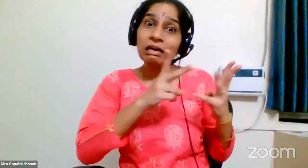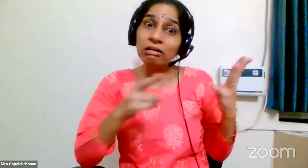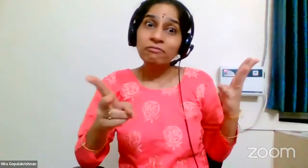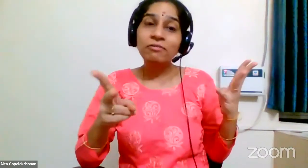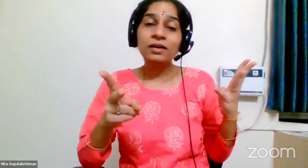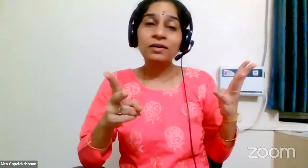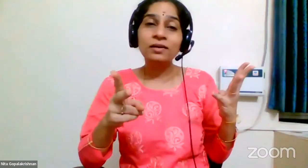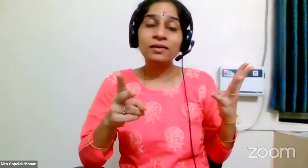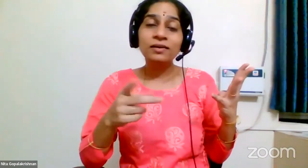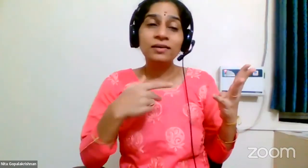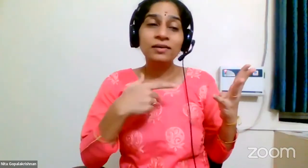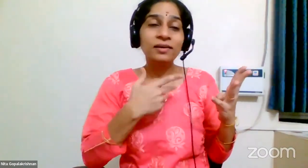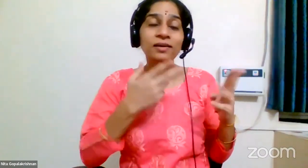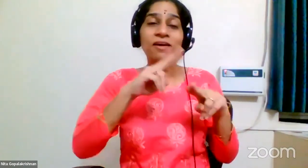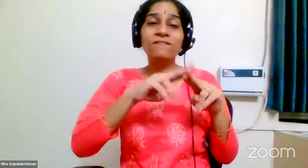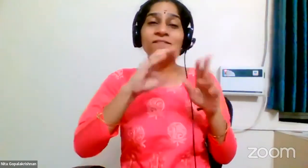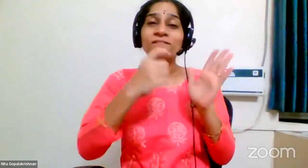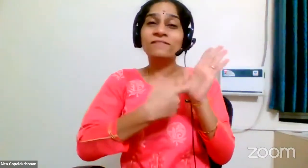हैं।